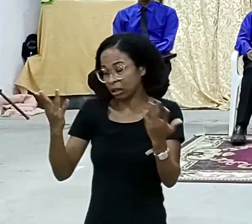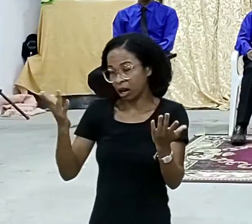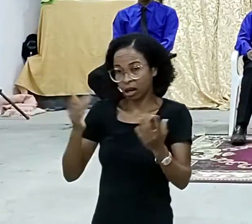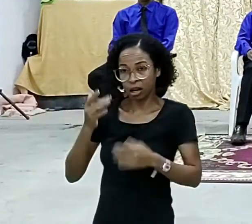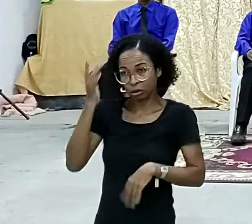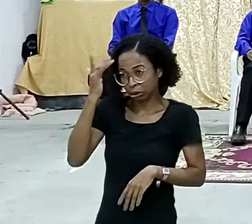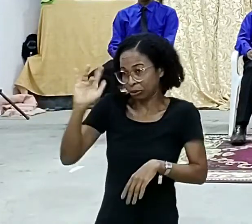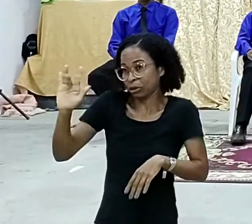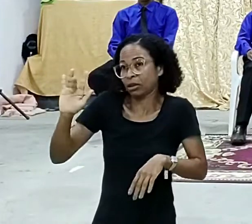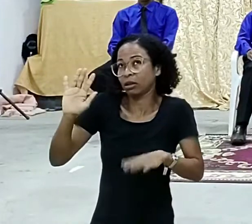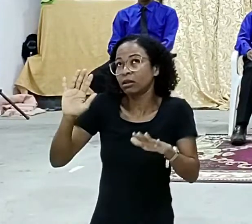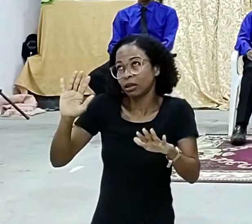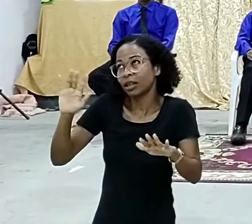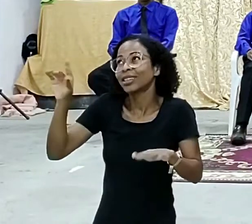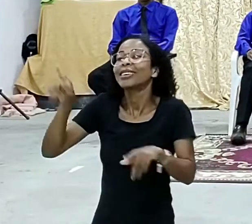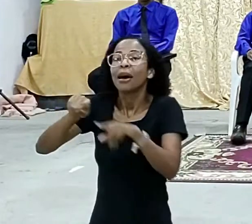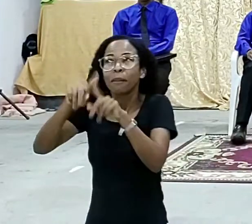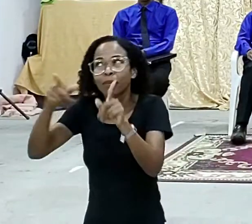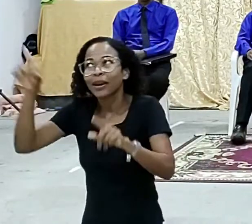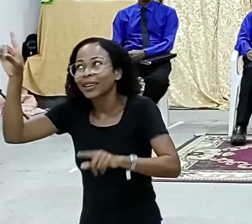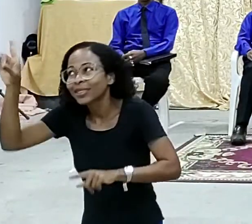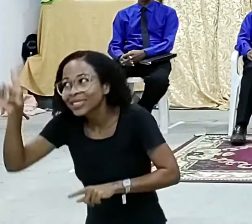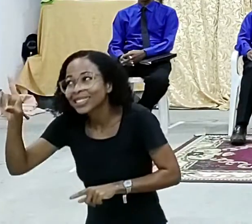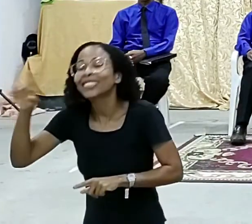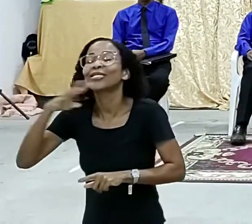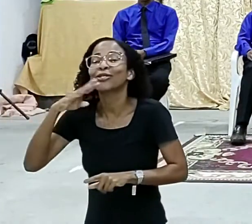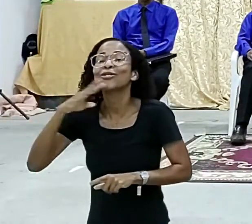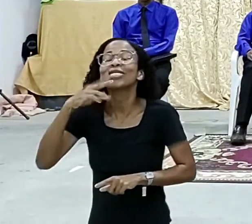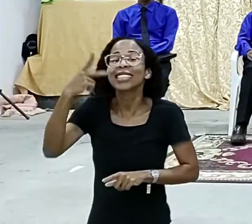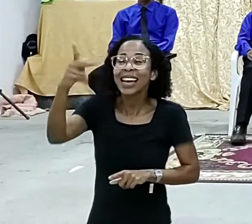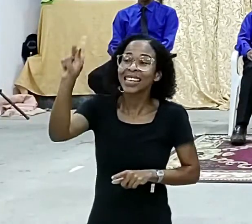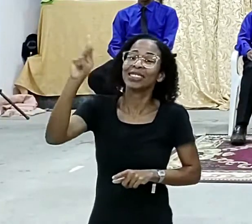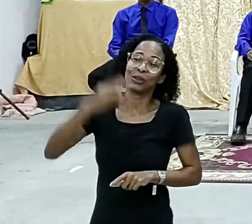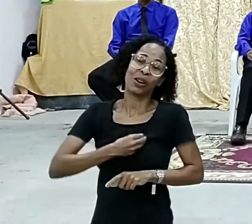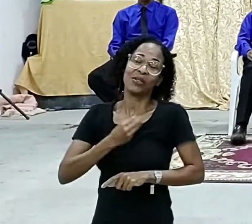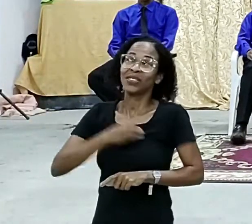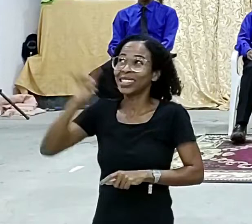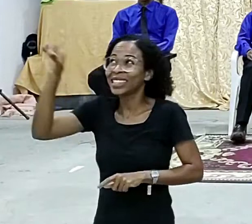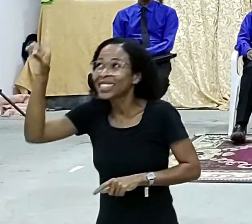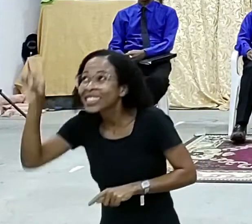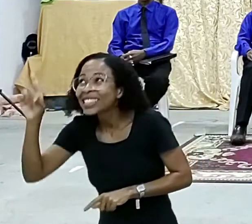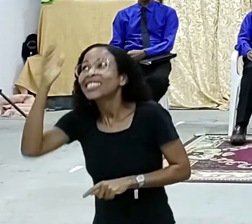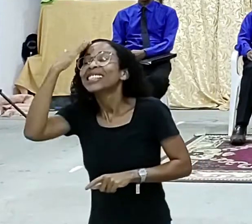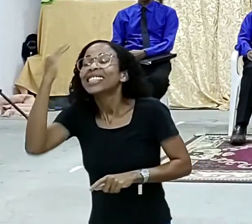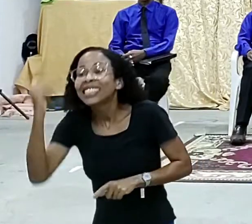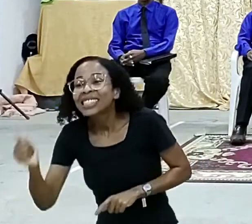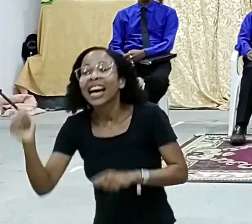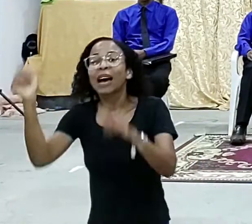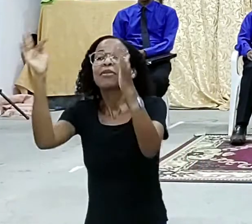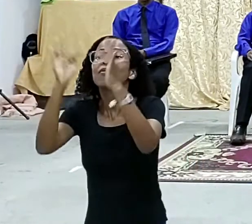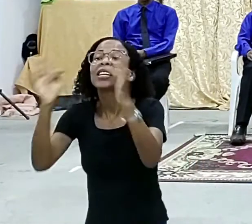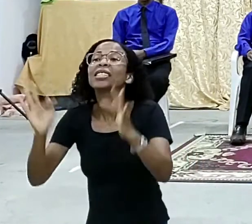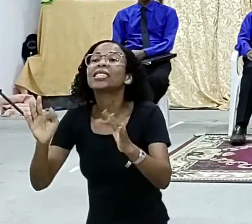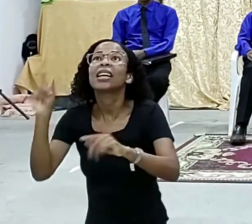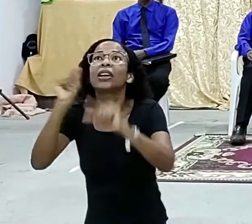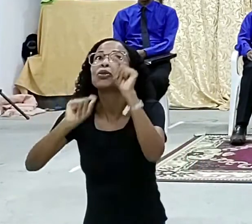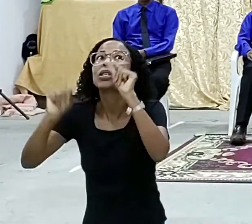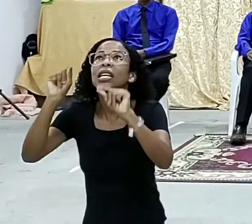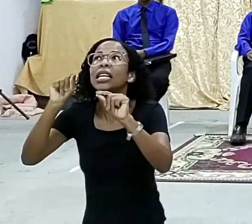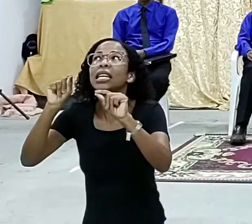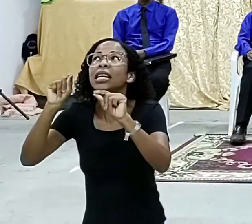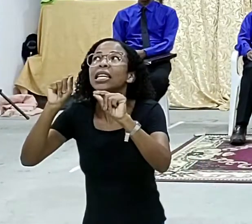a sua necessidade, sabe aquilo que te traz alegria, sabe aquilo que te traz vigor.